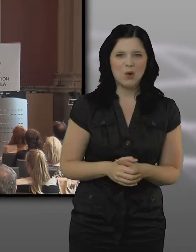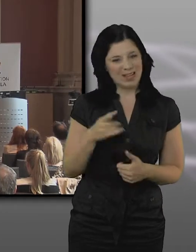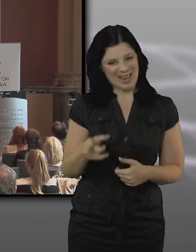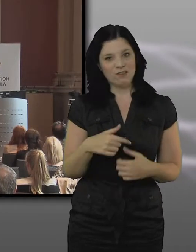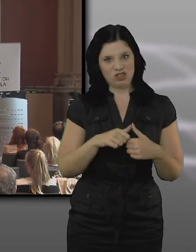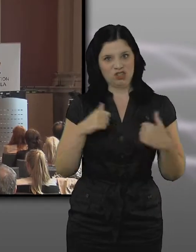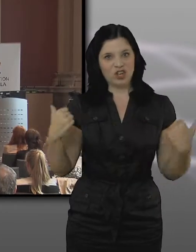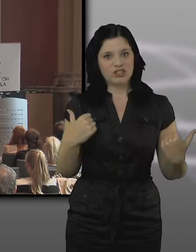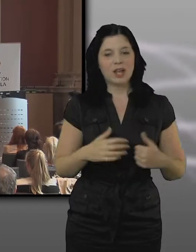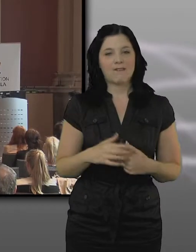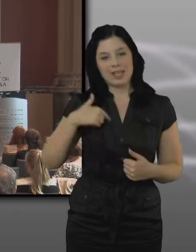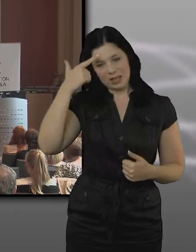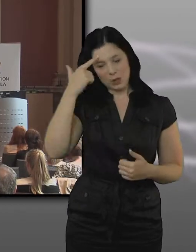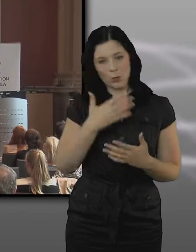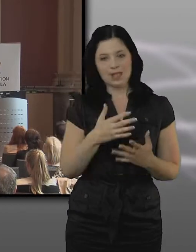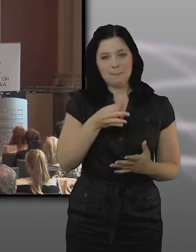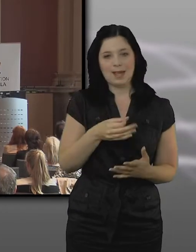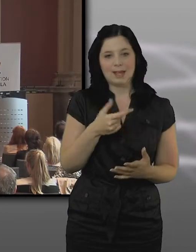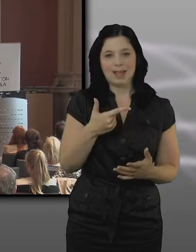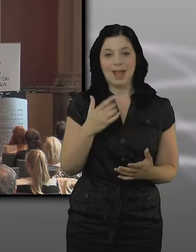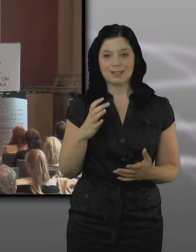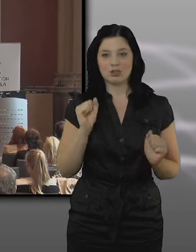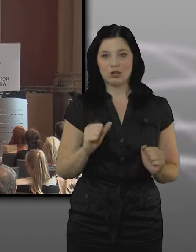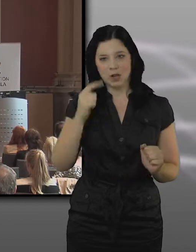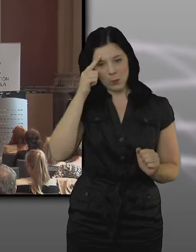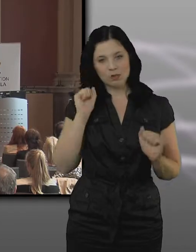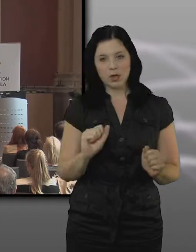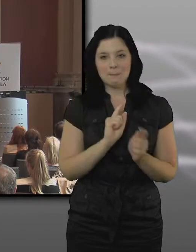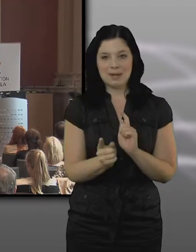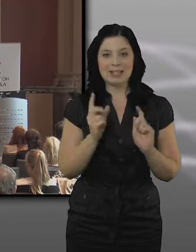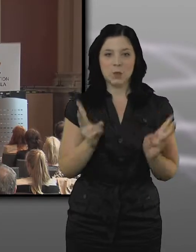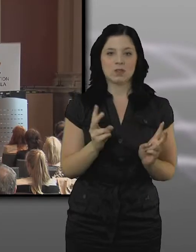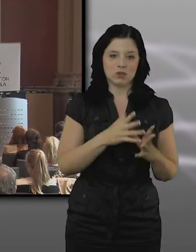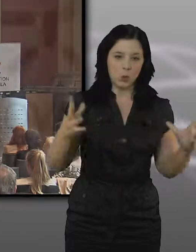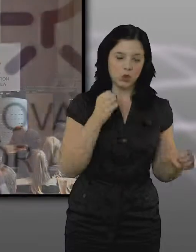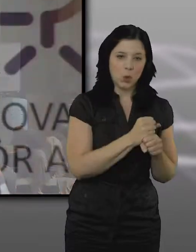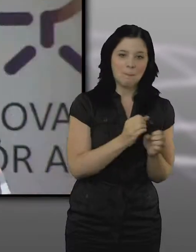Det tror jag inte PTS-projektledare heller kunde föreställa sig att vårt största arbete skulle ligga där.